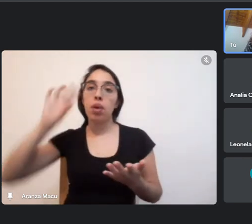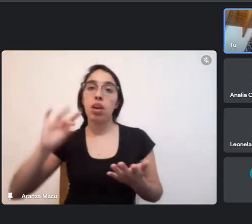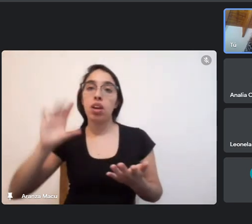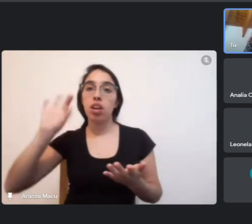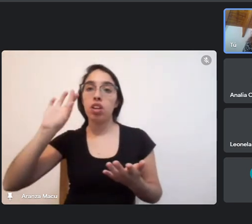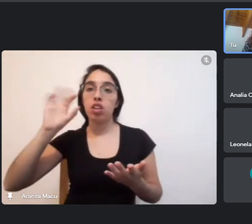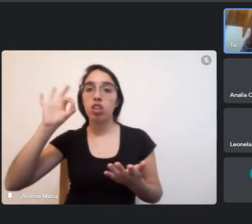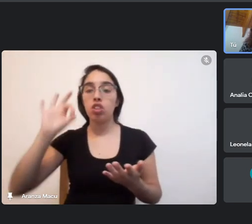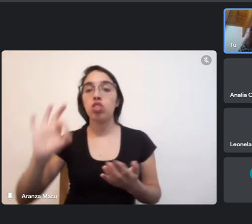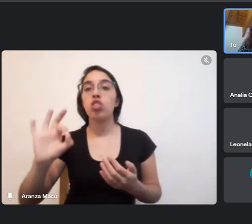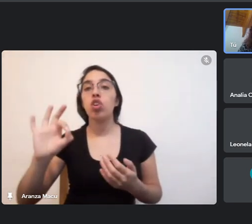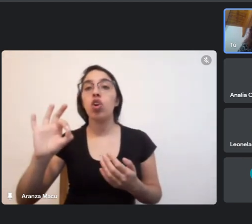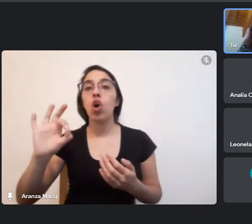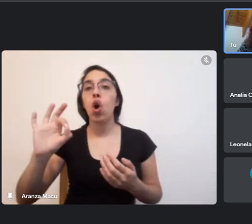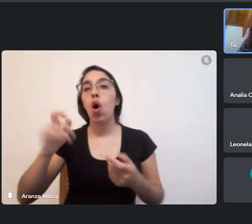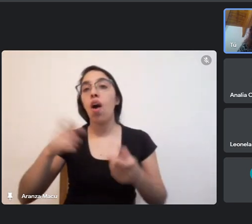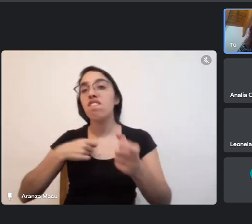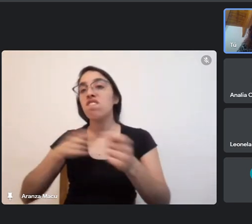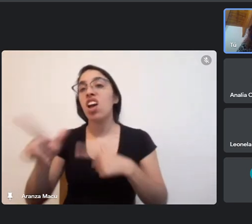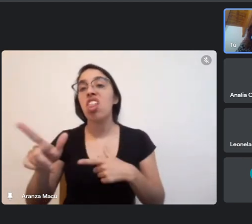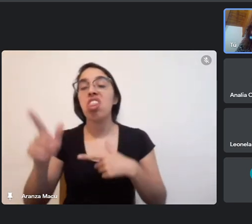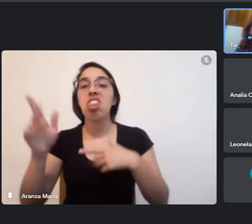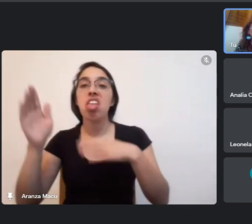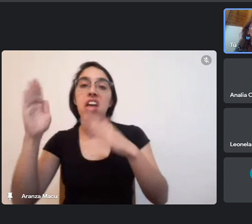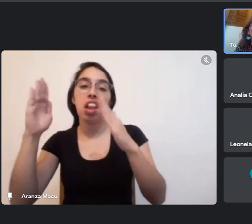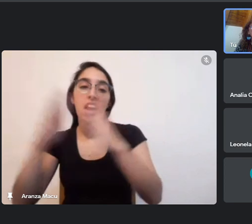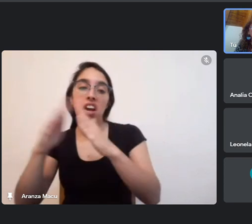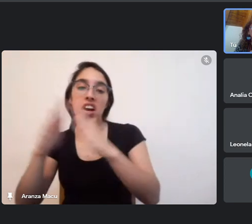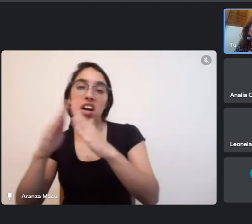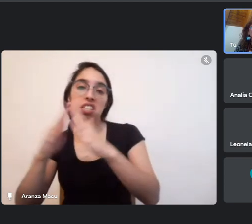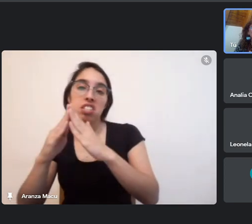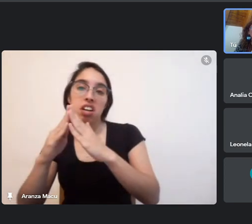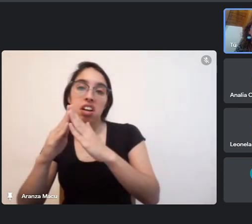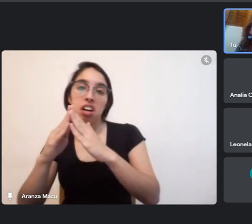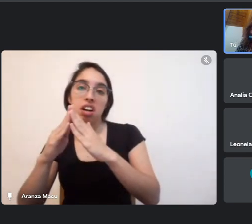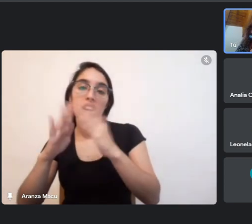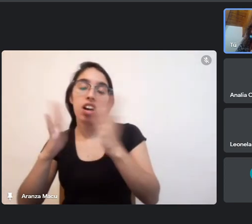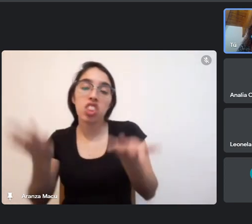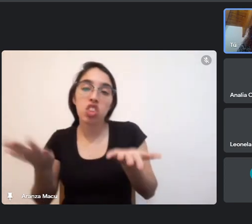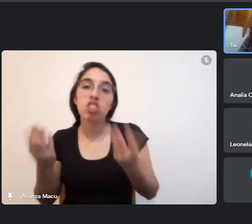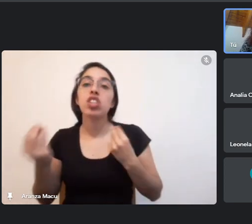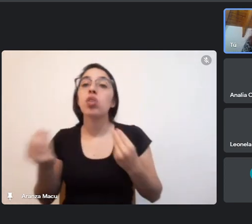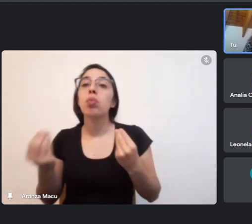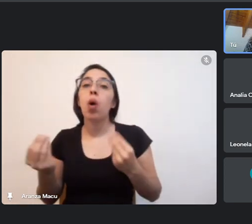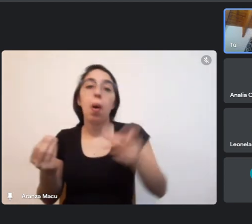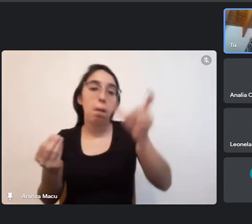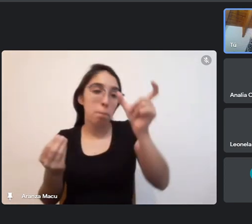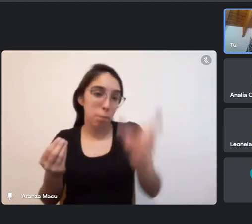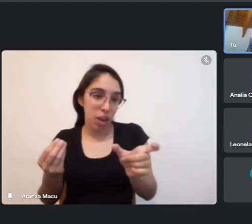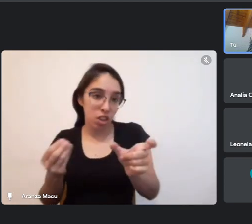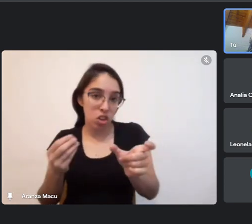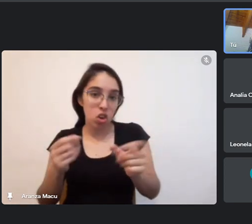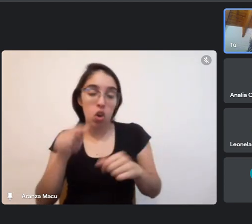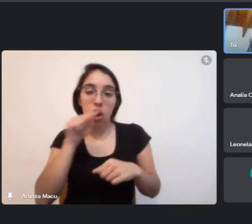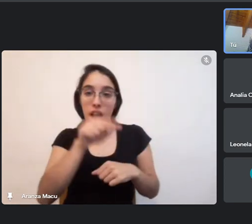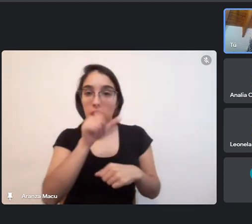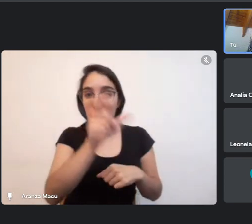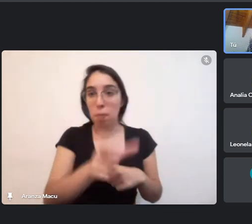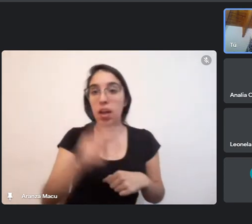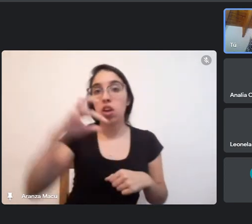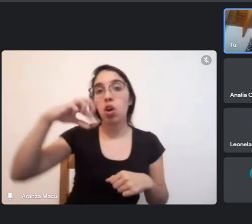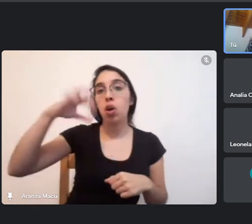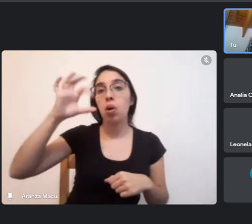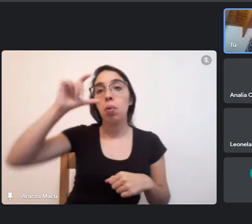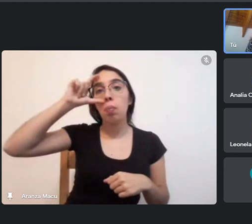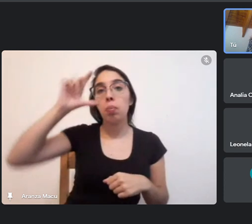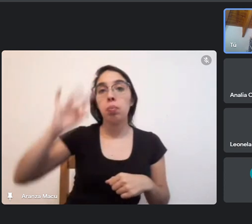vende la casa, ¿sí? Entonces yo tengo a Pedro que hace la acción de vender, el verbo vende en